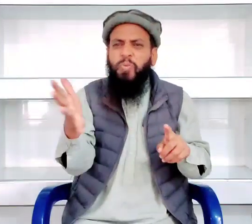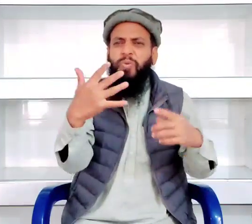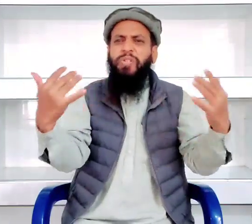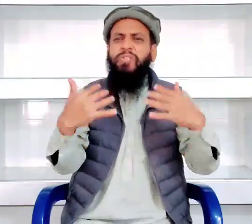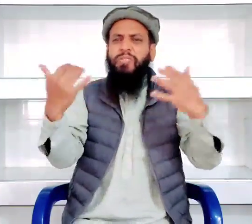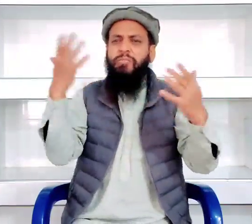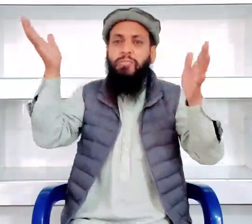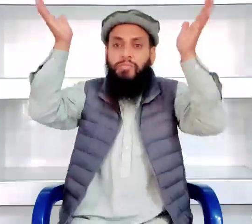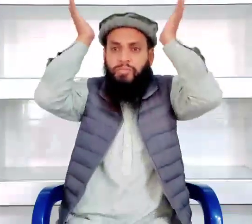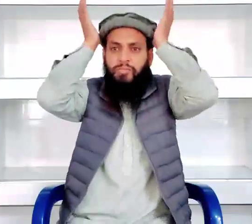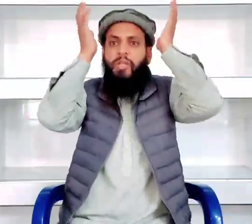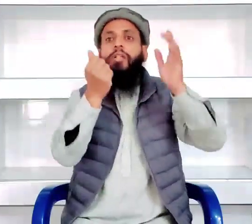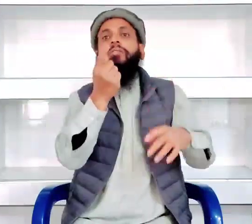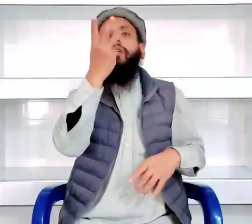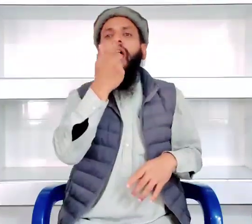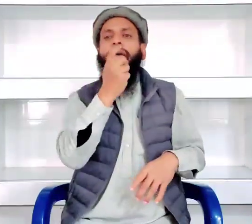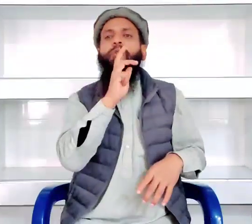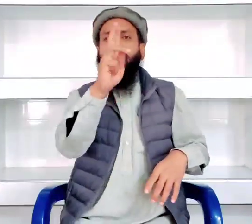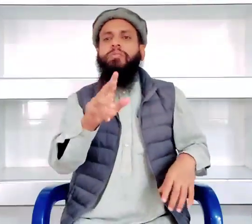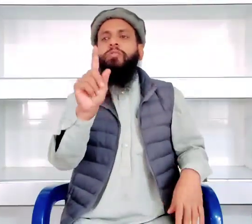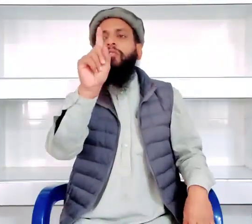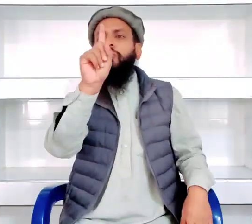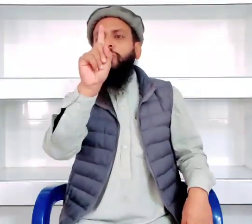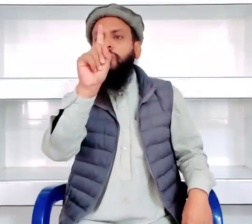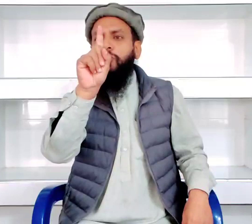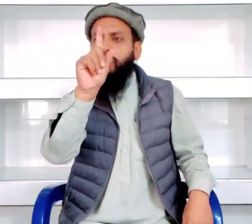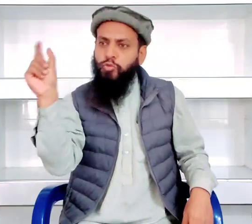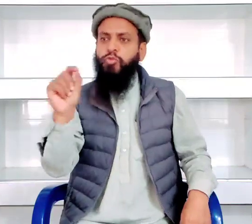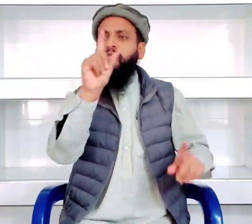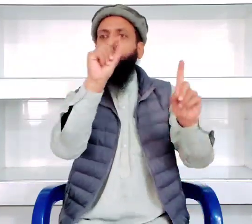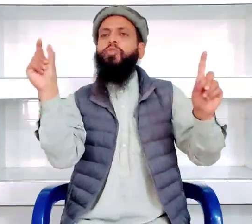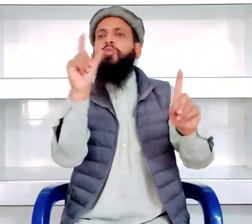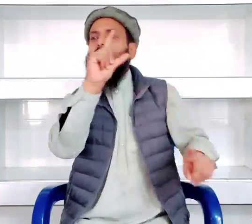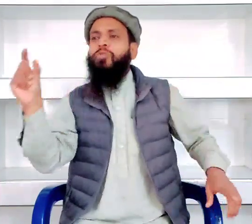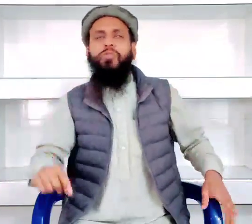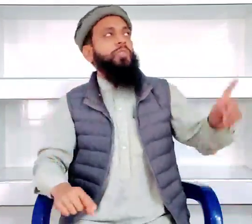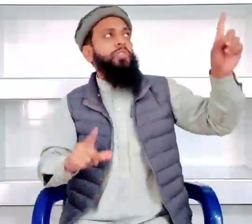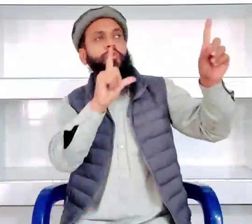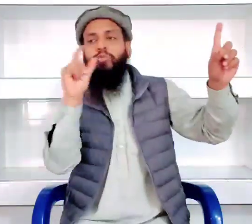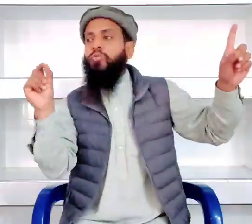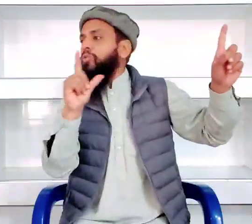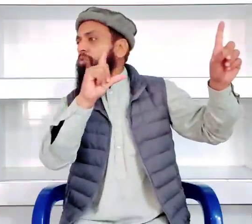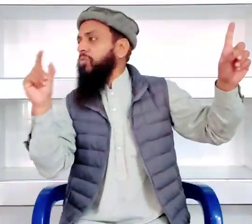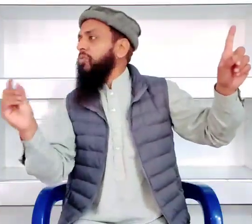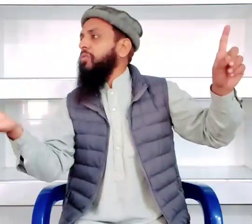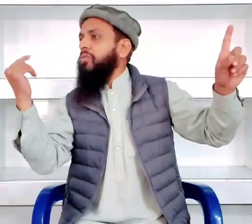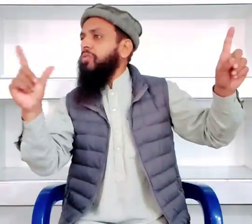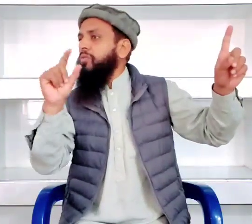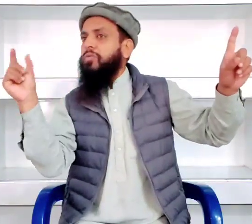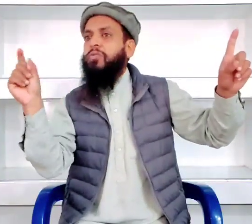یہ کباہاں دے جیدی وجہ تو نبی صلی اللہ علیہ وسلم نے منع فرمایا ہے ایک دے رہے کہ ایک چیز ریٹ جا دیا اور بیچن